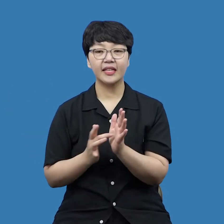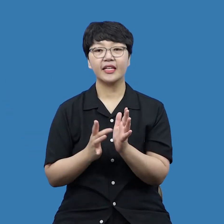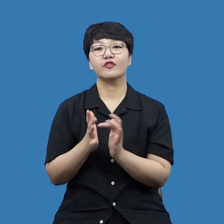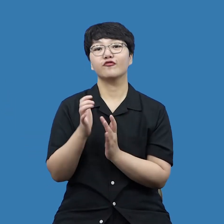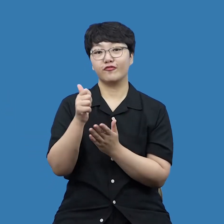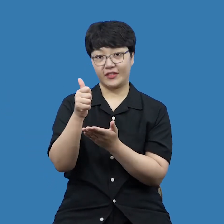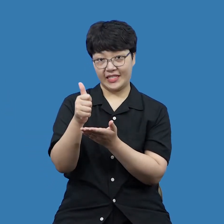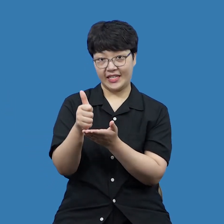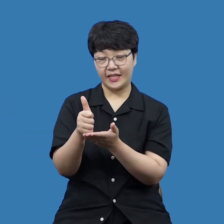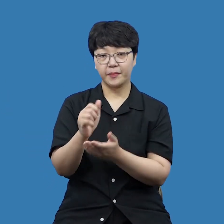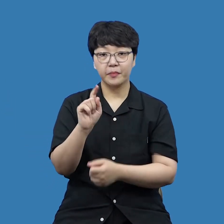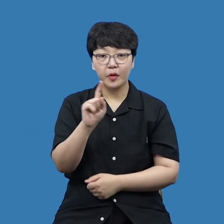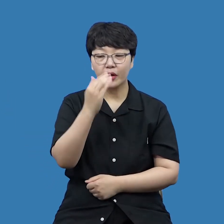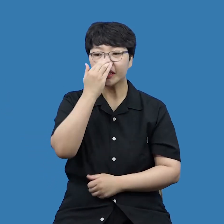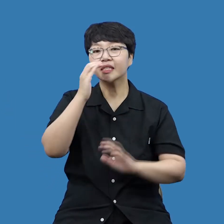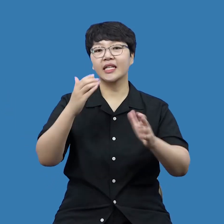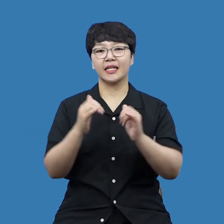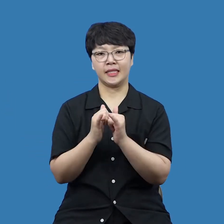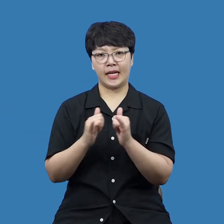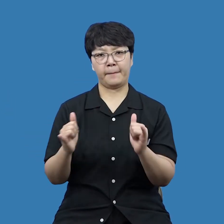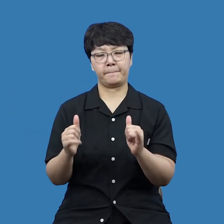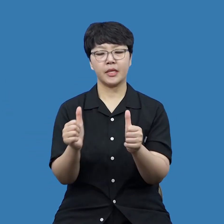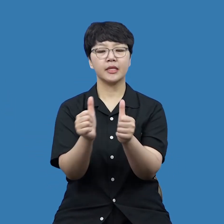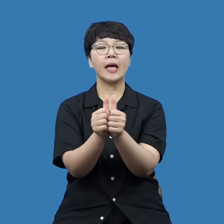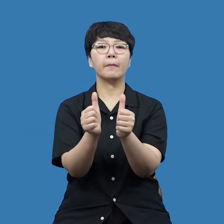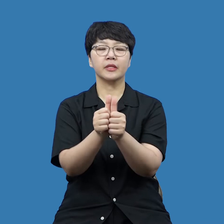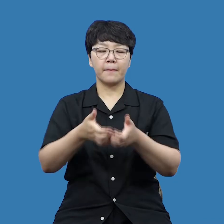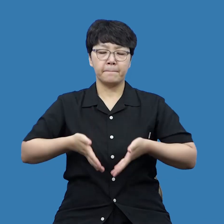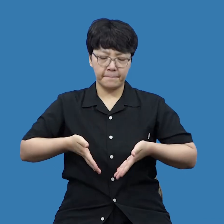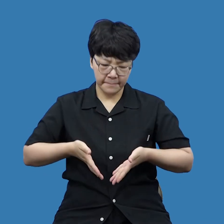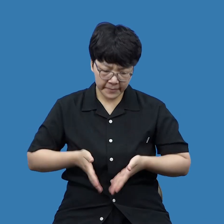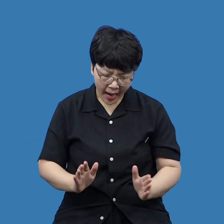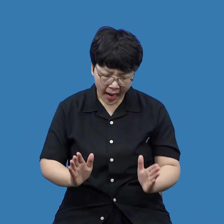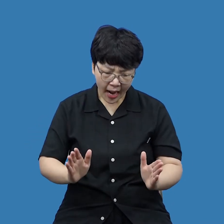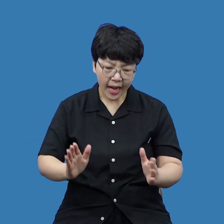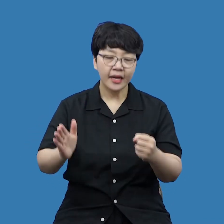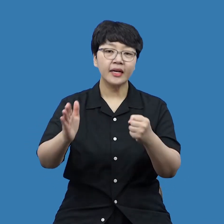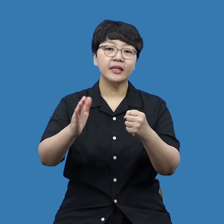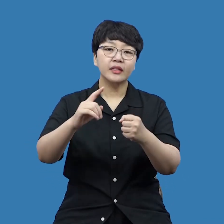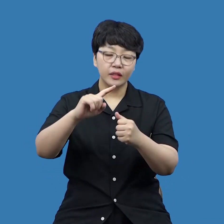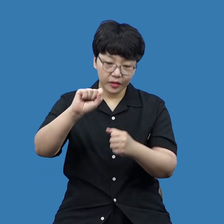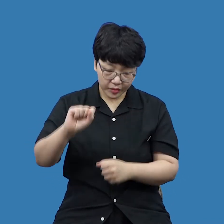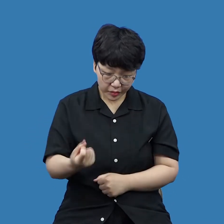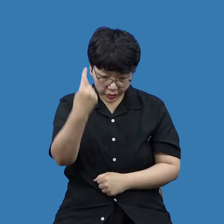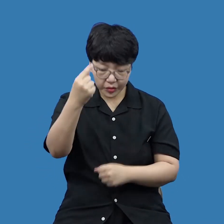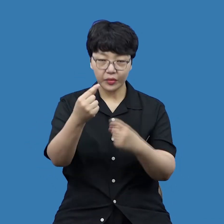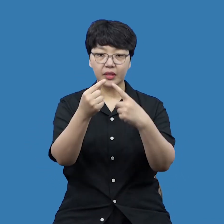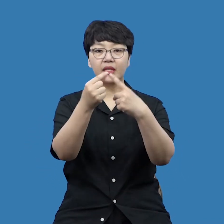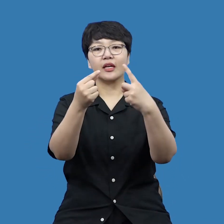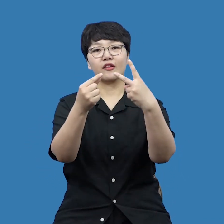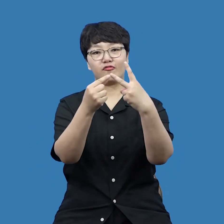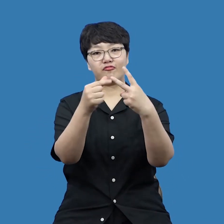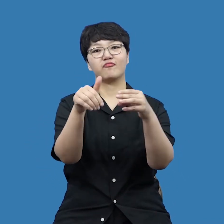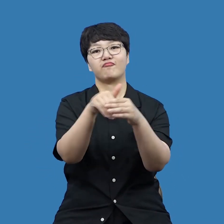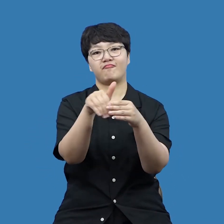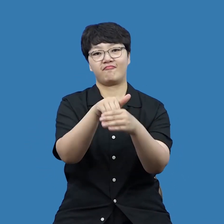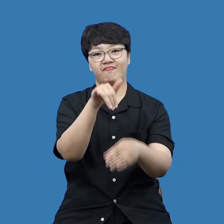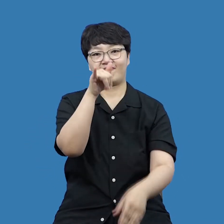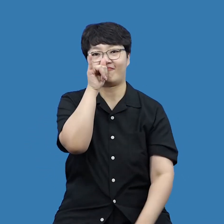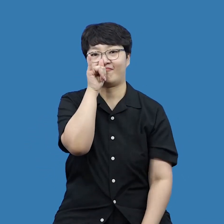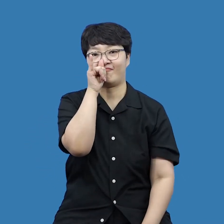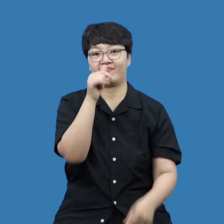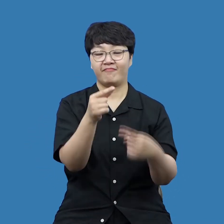특별히 남자 아기로 오신 예수님은 두 가지 의식을 통과해야만 했었다고 말씀을 드렸습니다. 이 두 가지 의식이